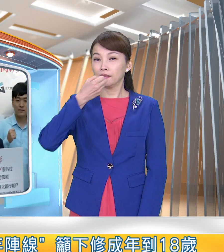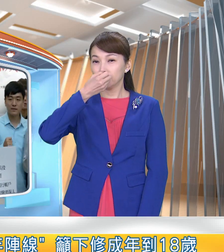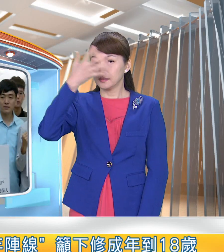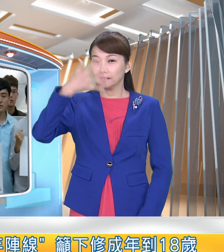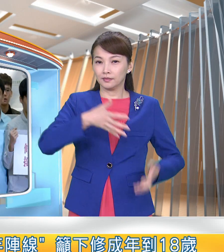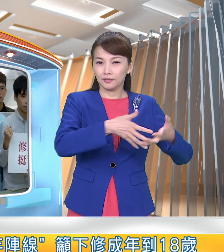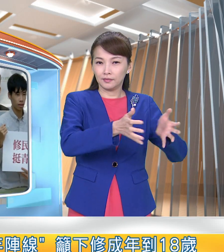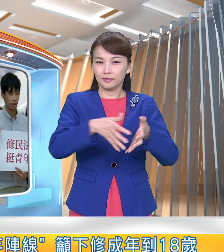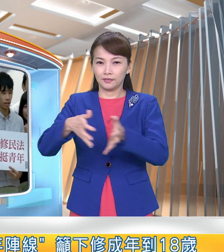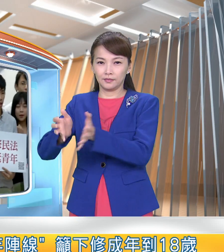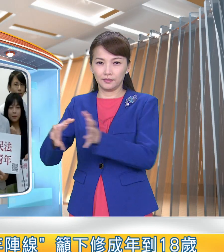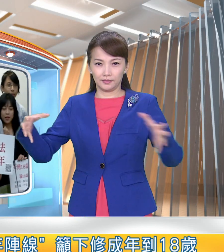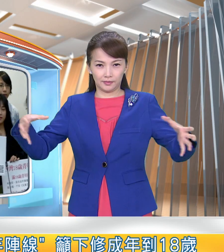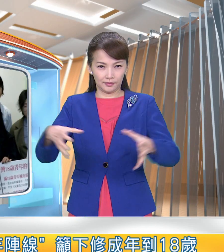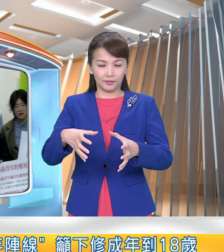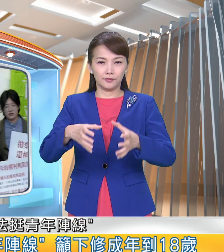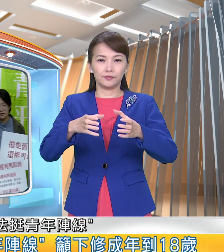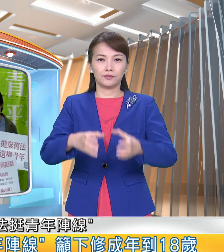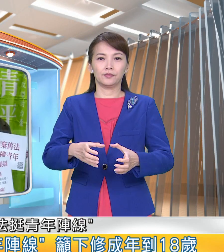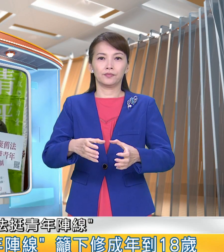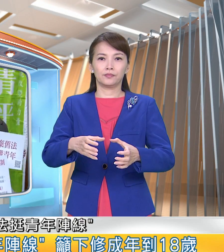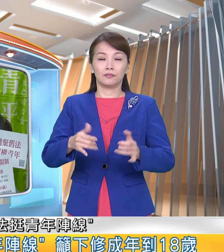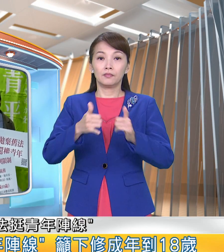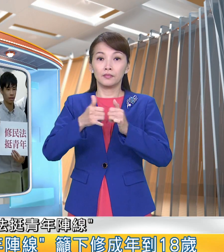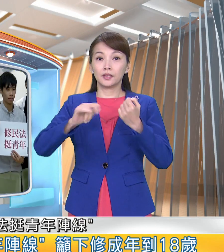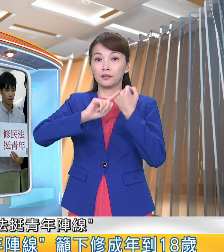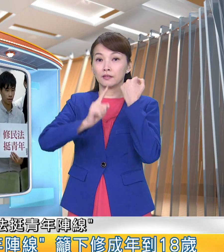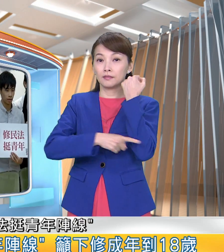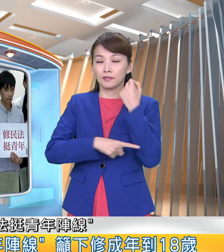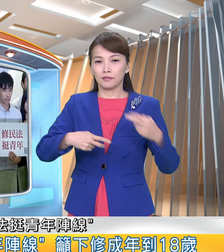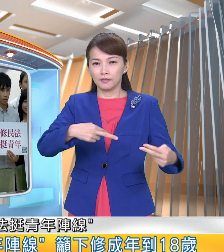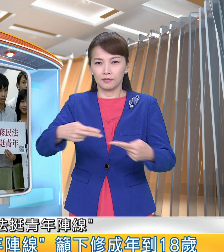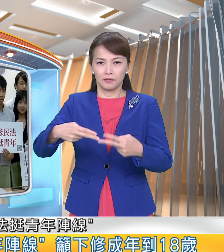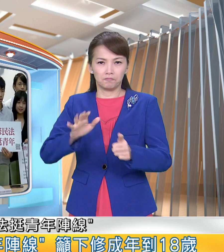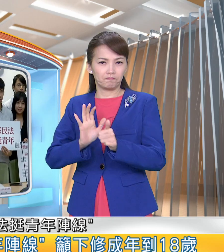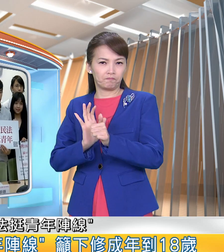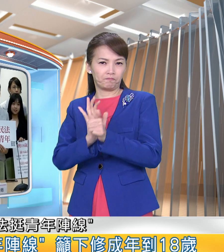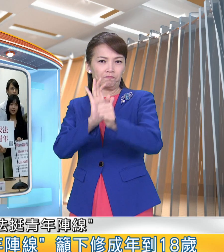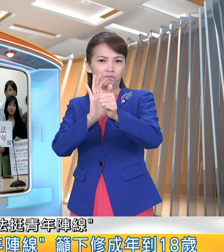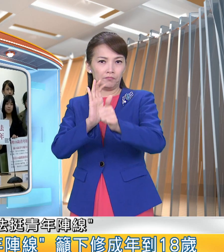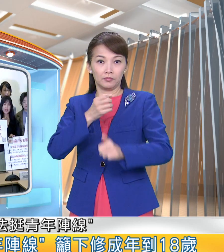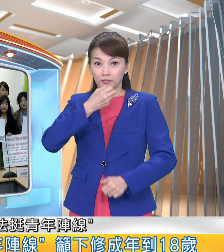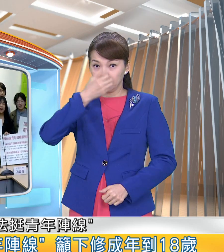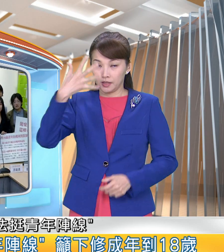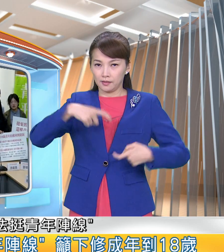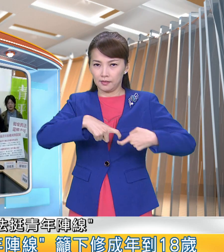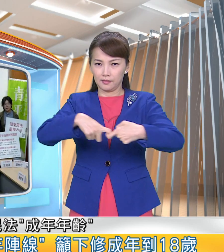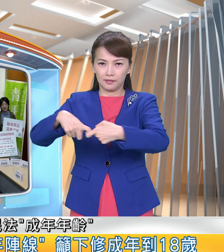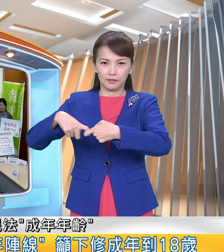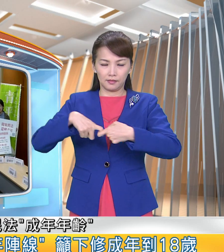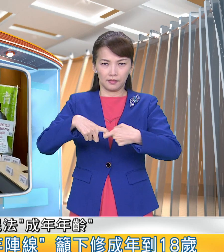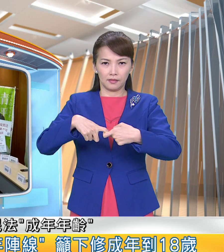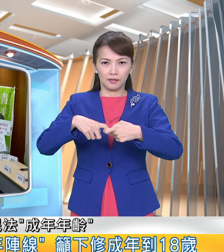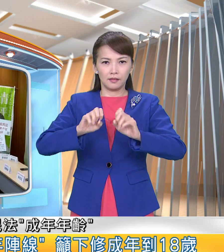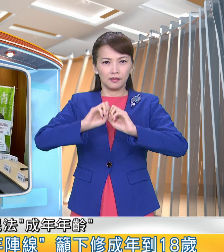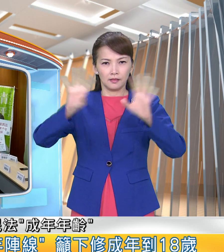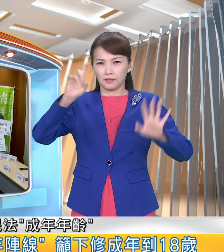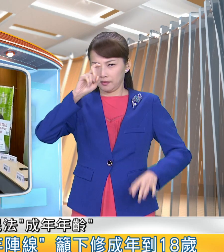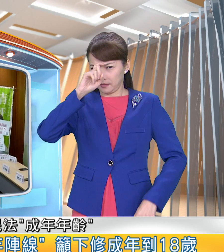有多个青年团体昨天成立修民法挺青年阵线，呼吁立法院将民